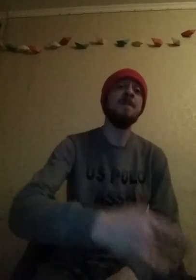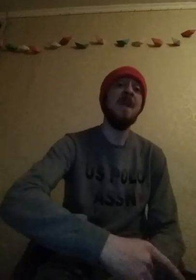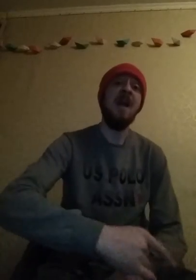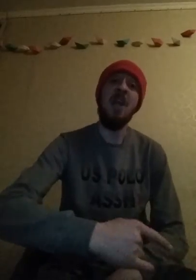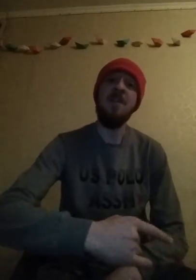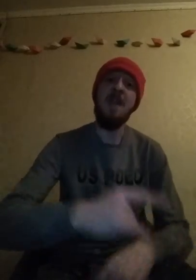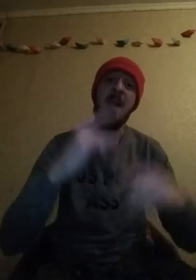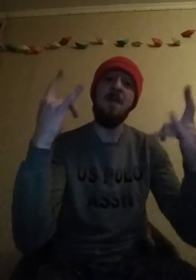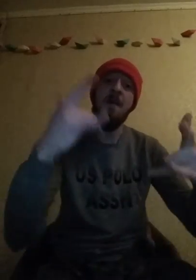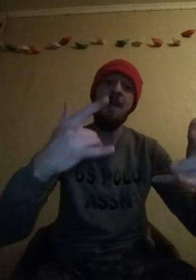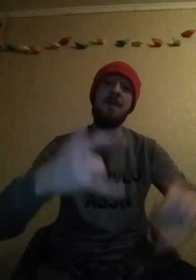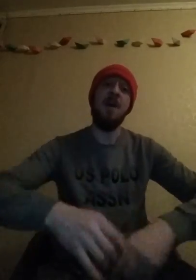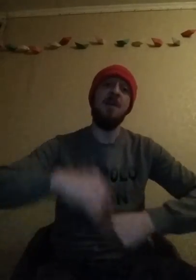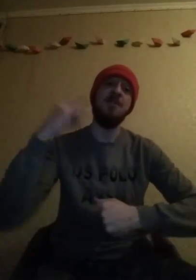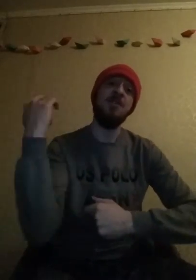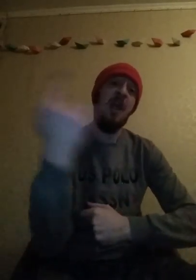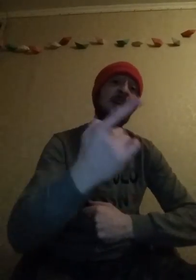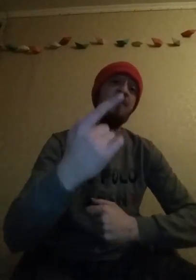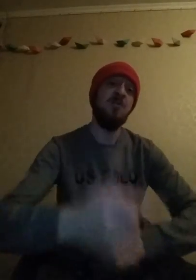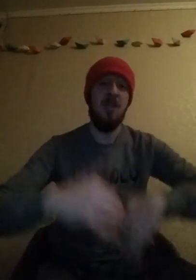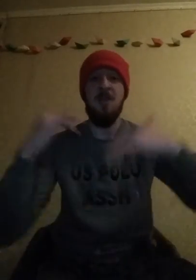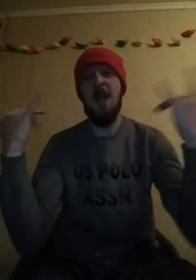მოიტან შენს ფერყვავილებს და შენ სურნელება